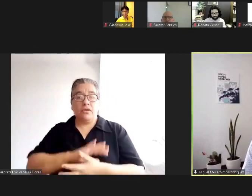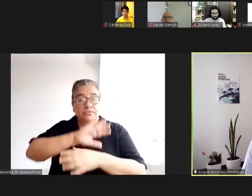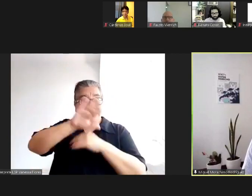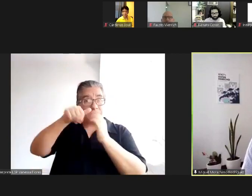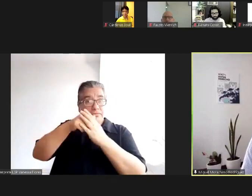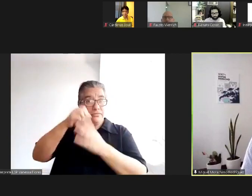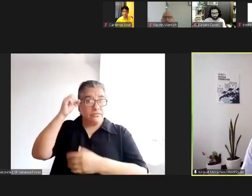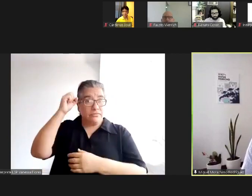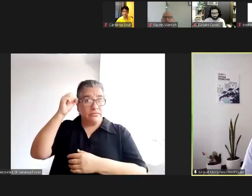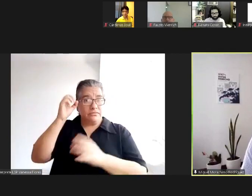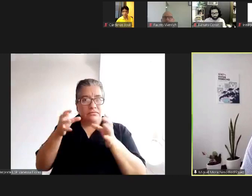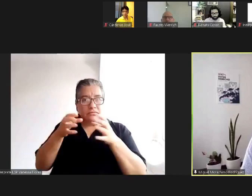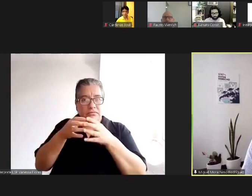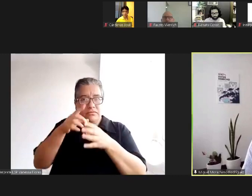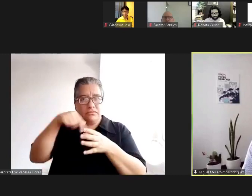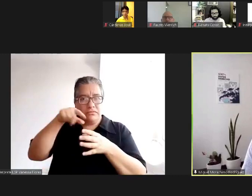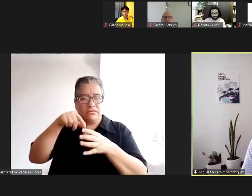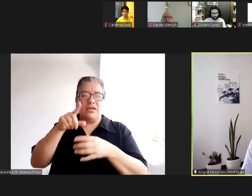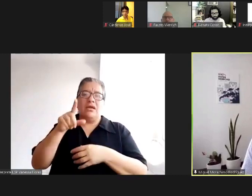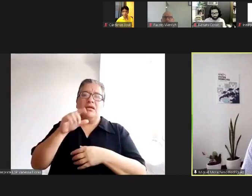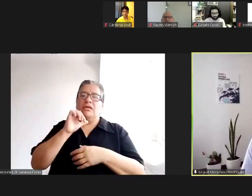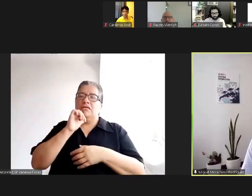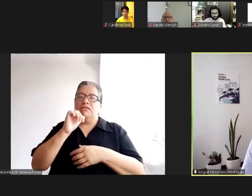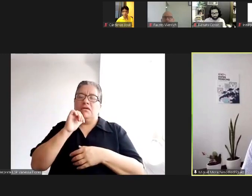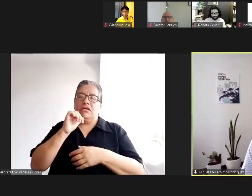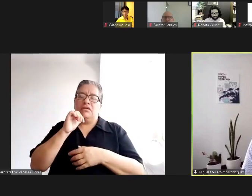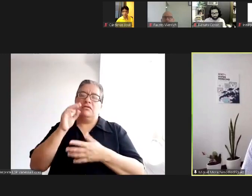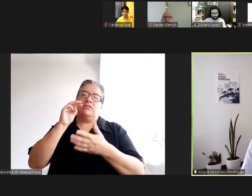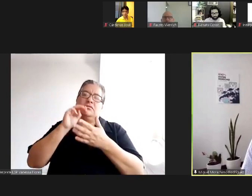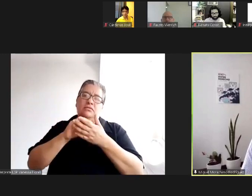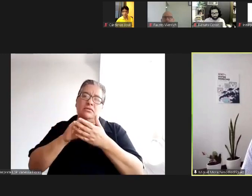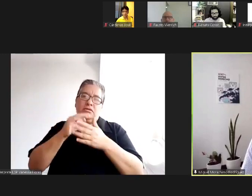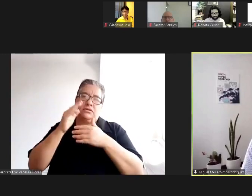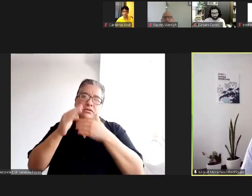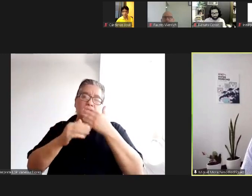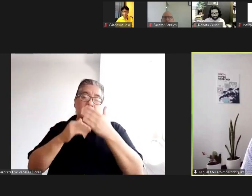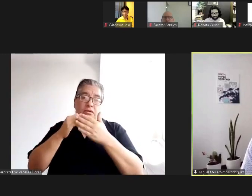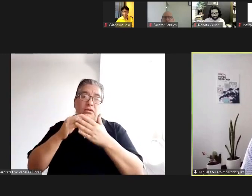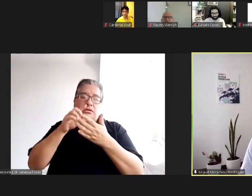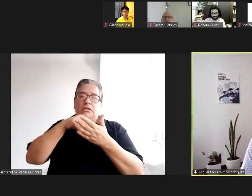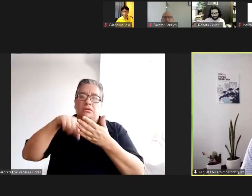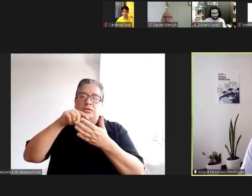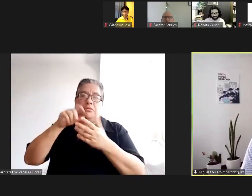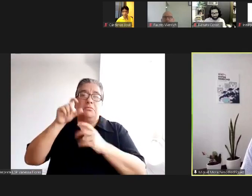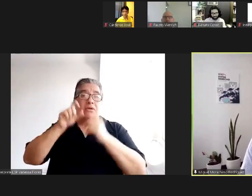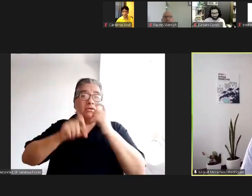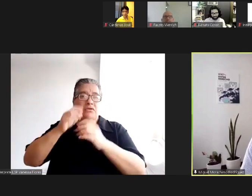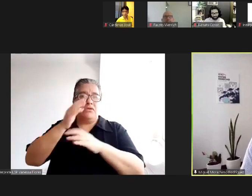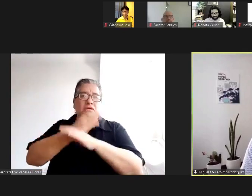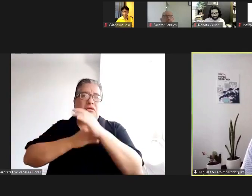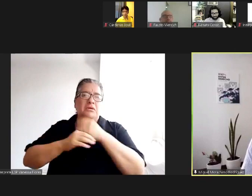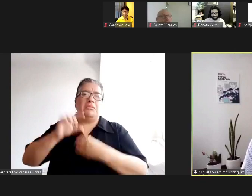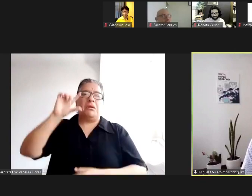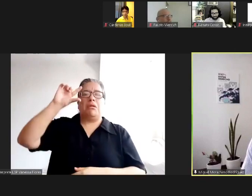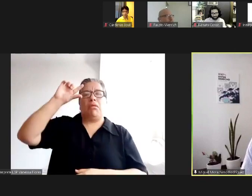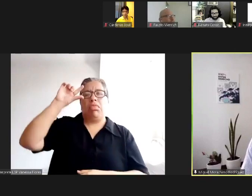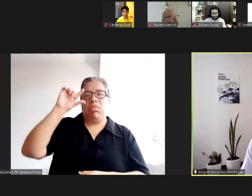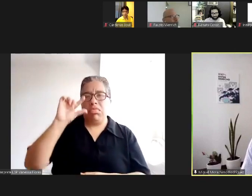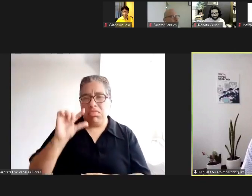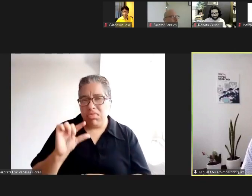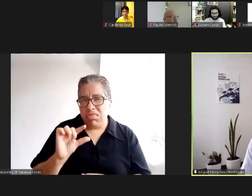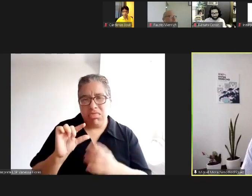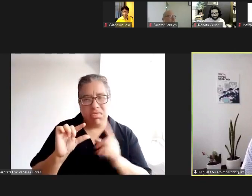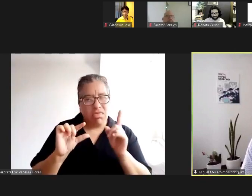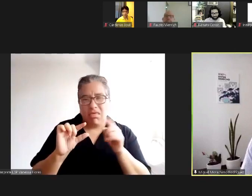usuarios, ahí es donde todavía están mucho más relegadas las personas con discapacidad, quienes son literalmente una nota al pie en